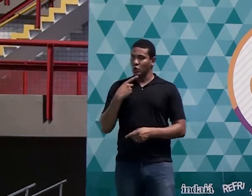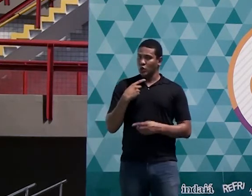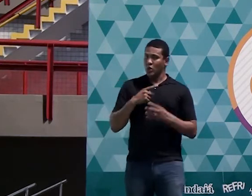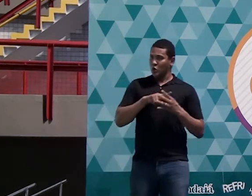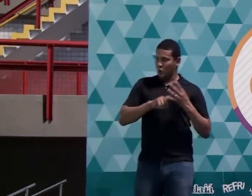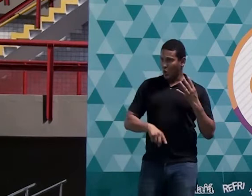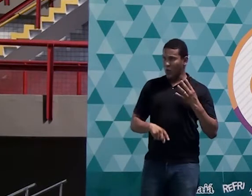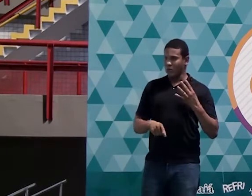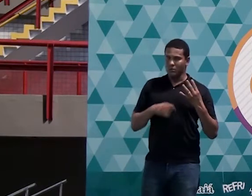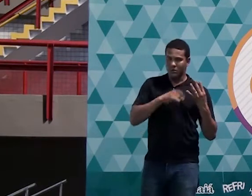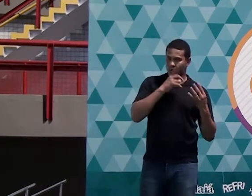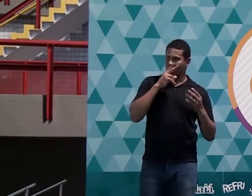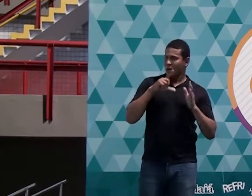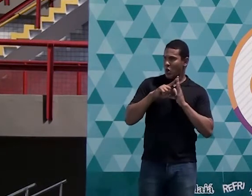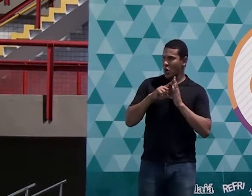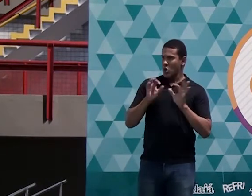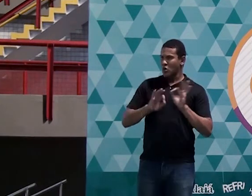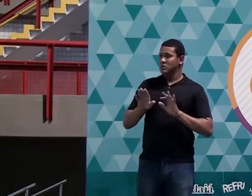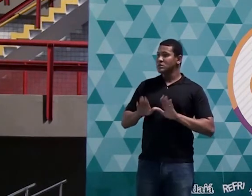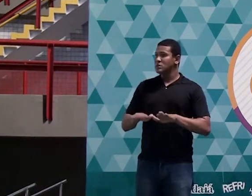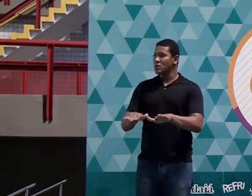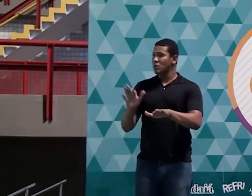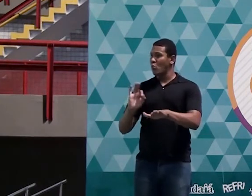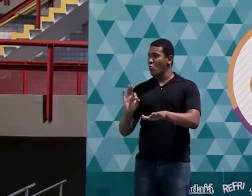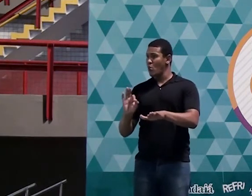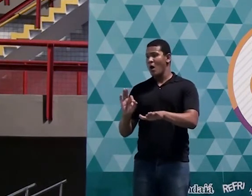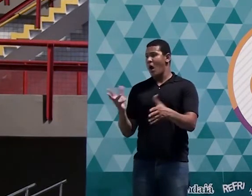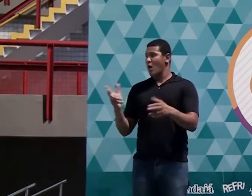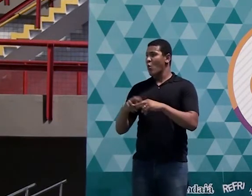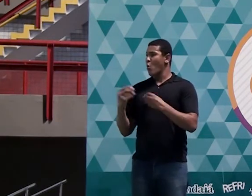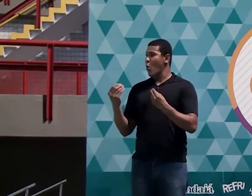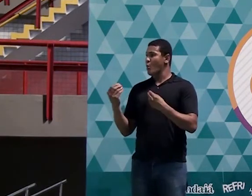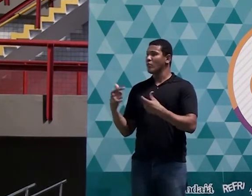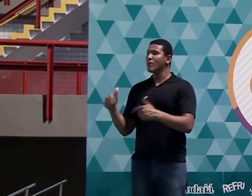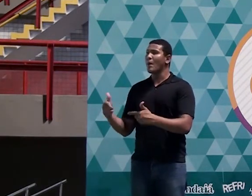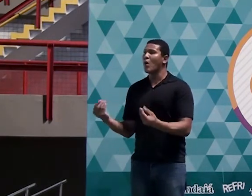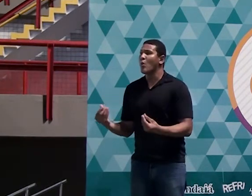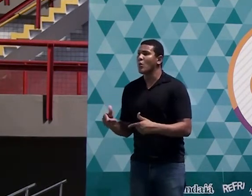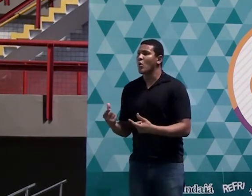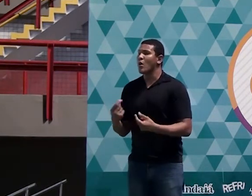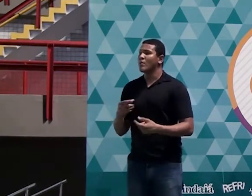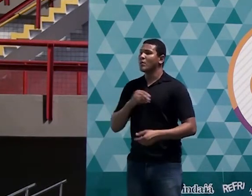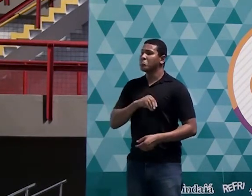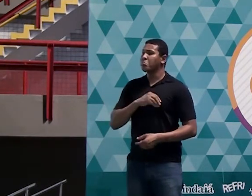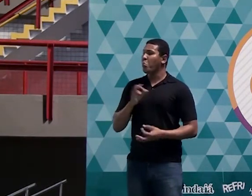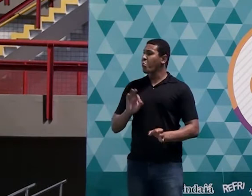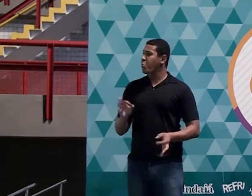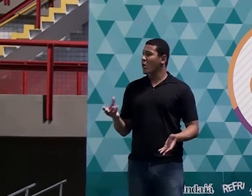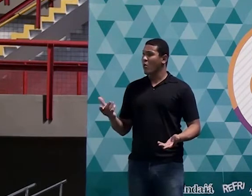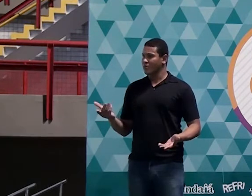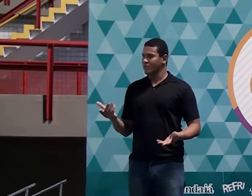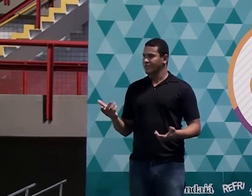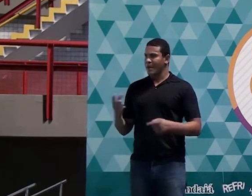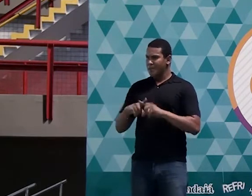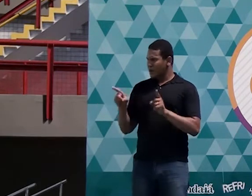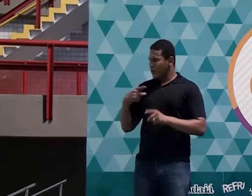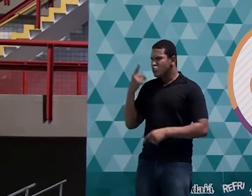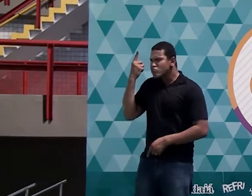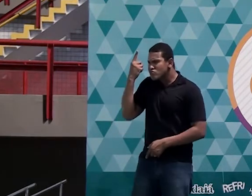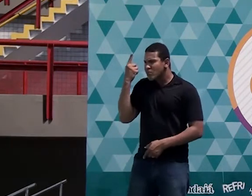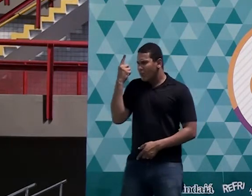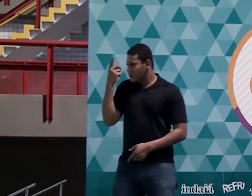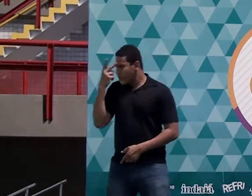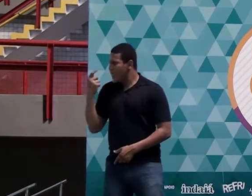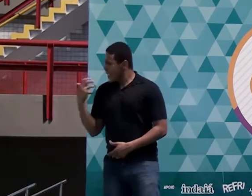não vai para frente. E existe um rapaz que não sabe trabalhar. E está doido para trabalhar. O nome desse